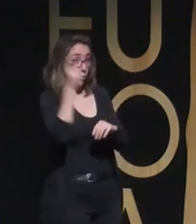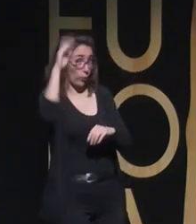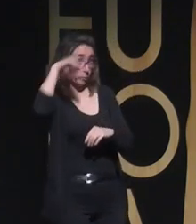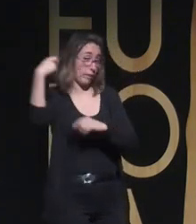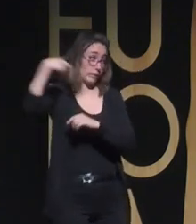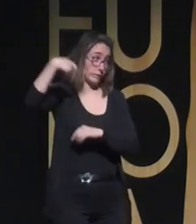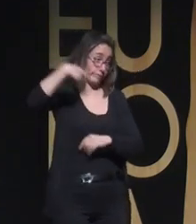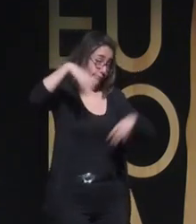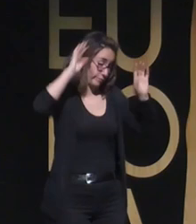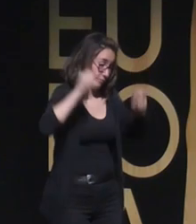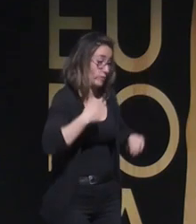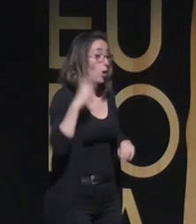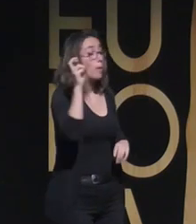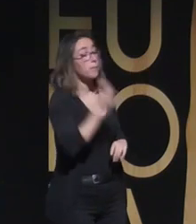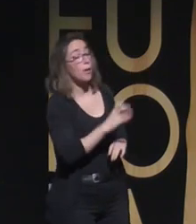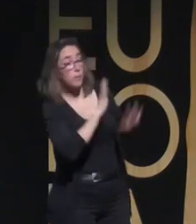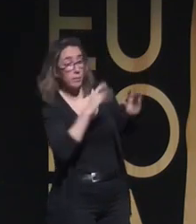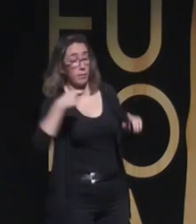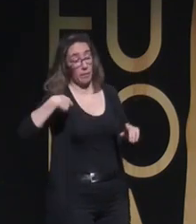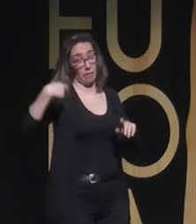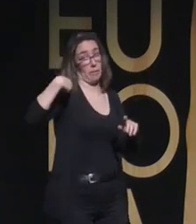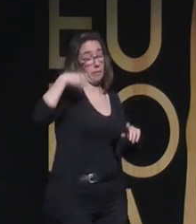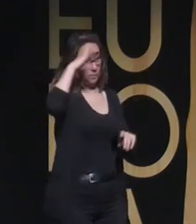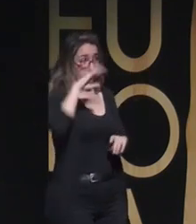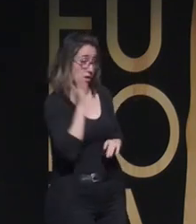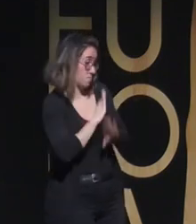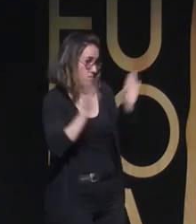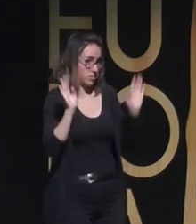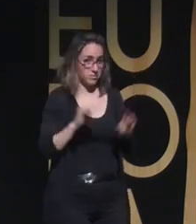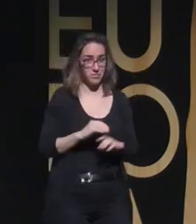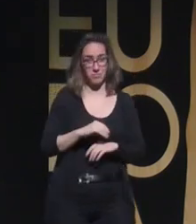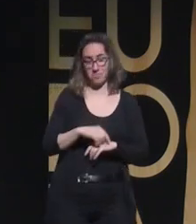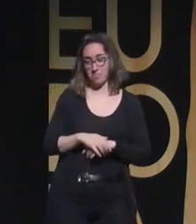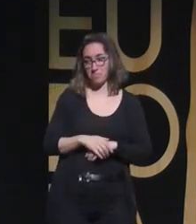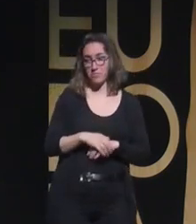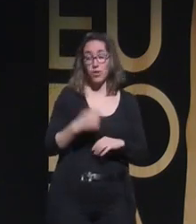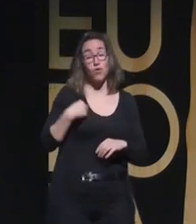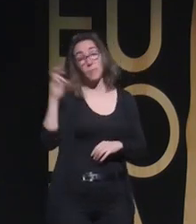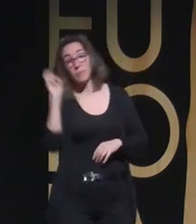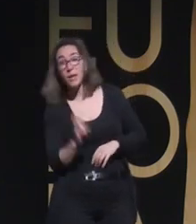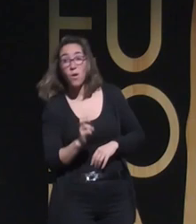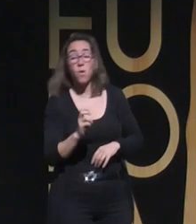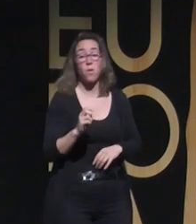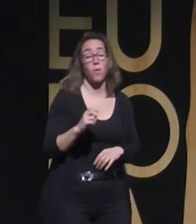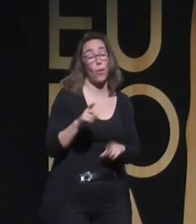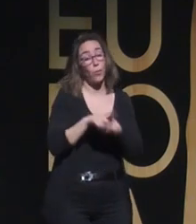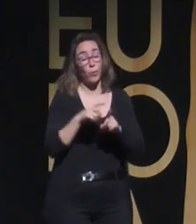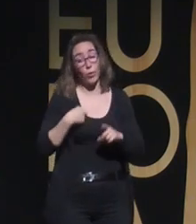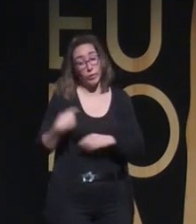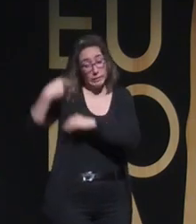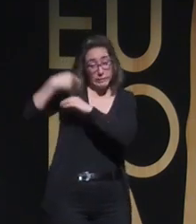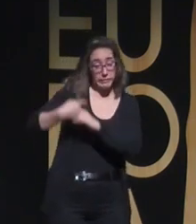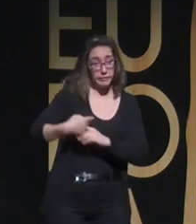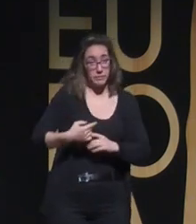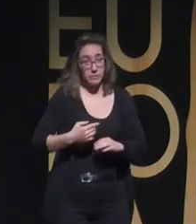te perdono la vida. Vengo hoy, pero para perdonarte la vida. Mira a ver cómo vas trabajando con ellos a través de mí, ¿no? A ver cómo lo hacemos. Vengo hoy, luego viene el secuestrado, ¿no? Que